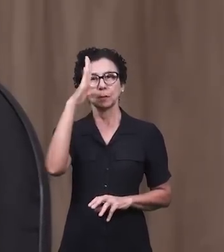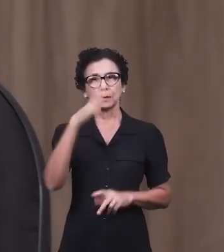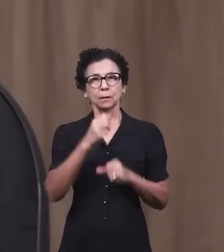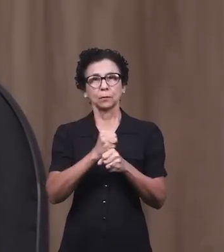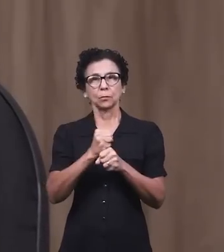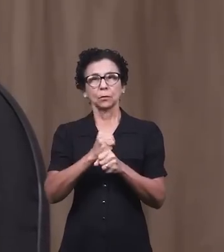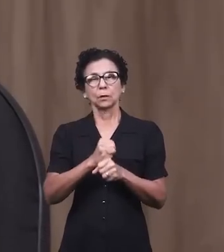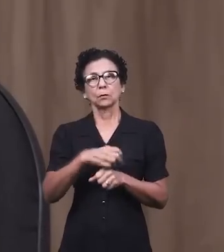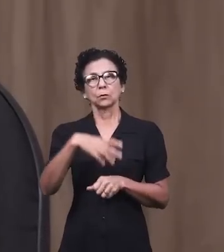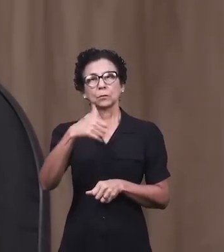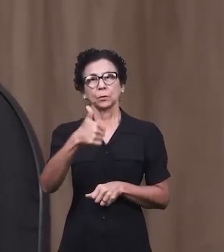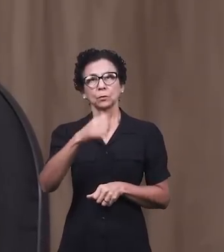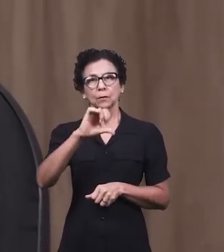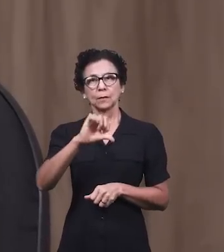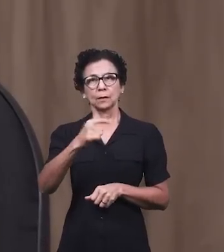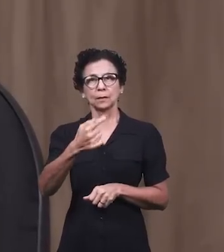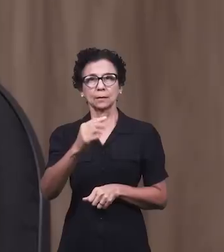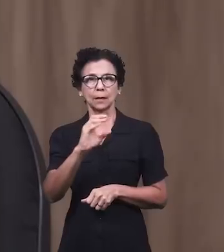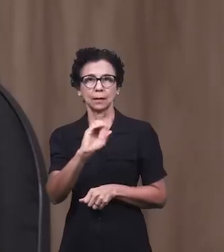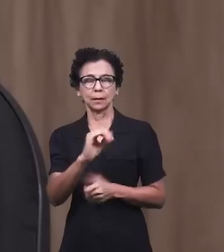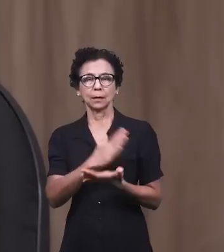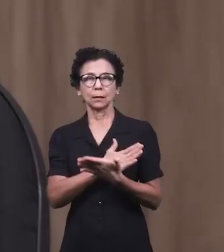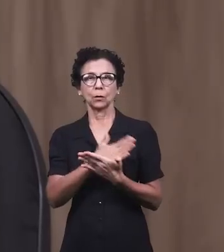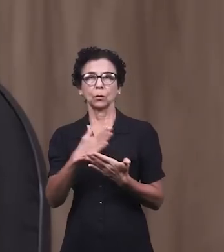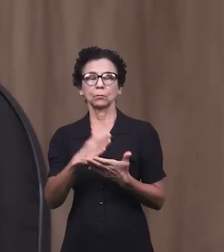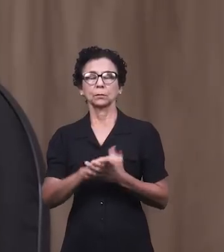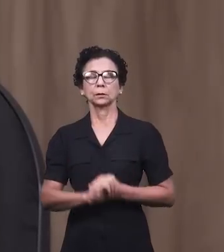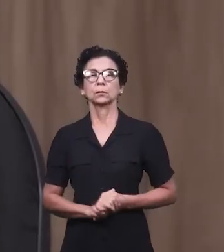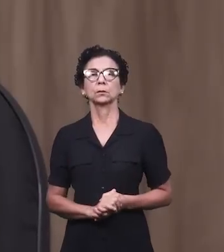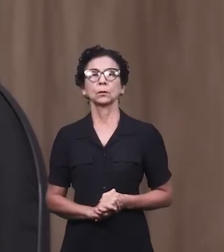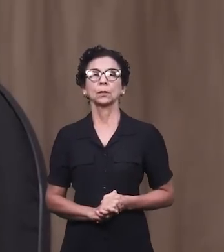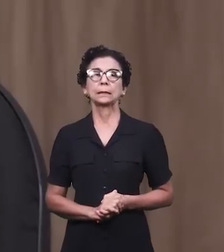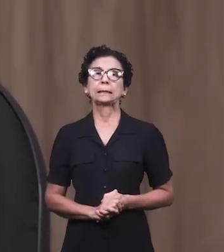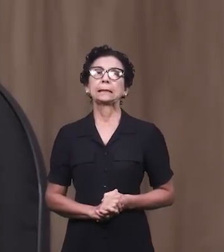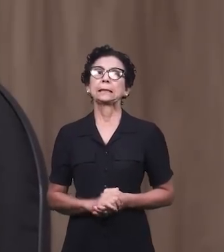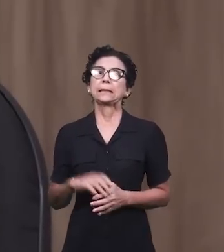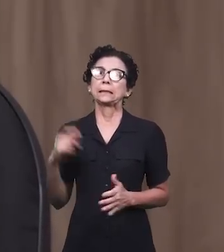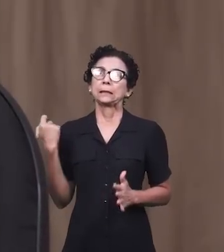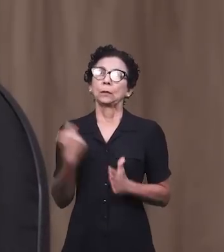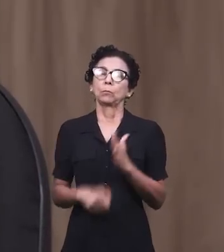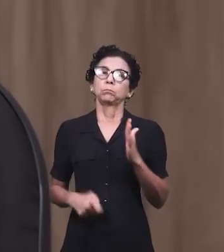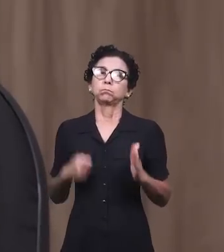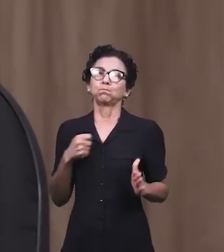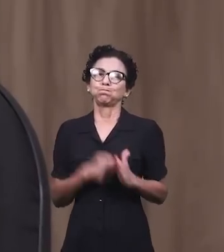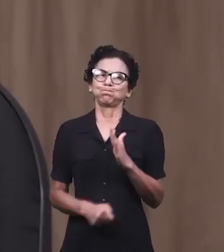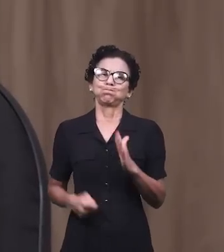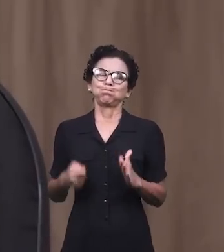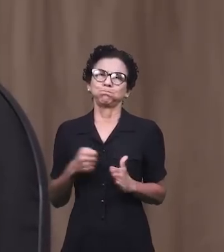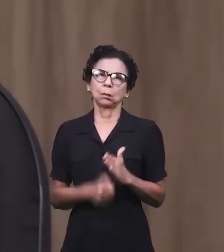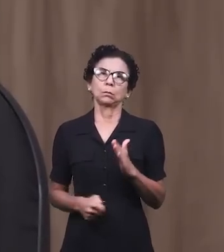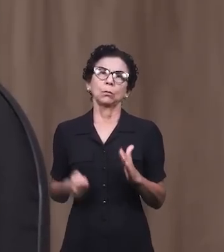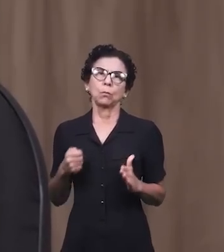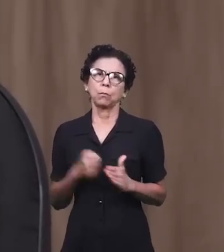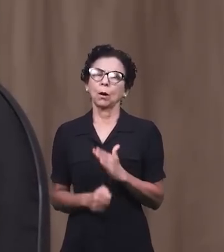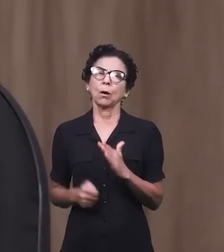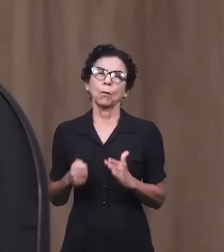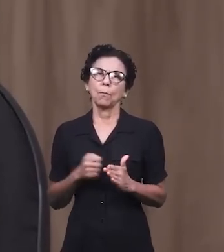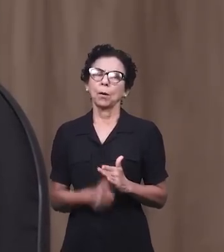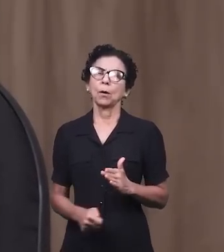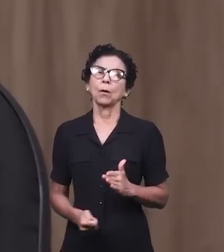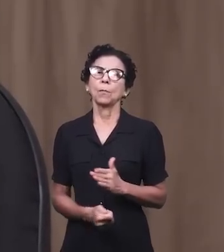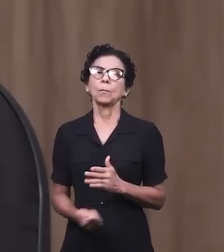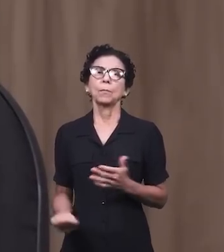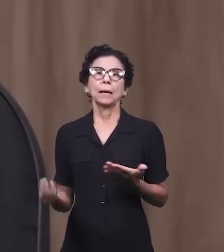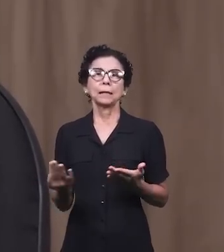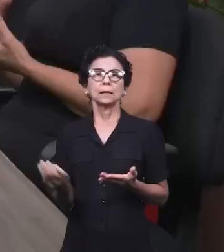de 70, começou a primeira grande luta para que Libras pudesse realmente voltar